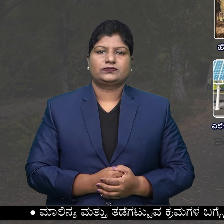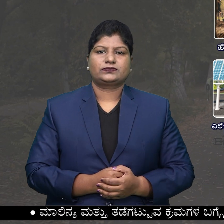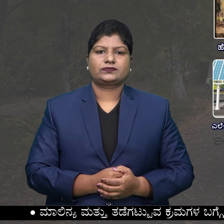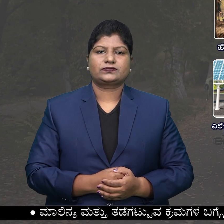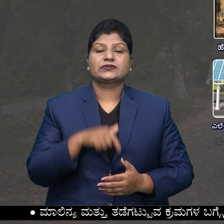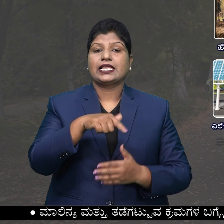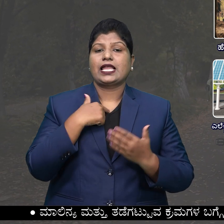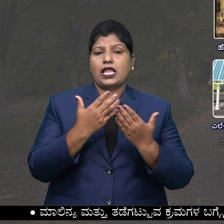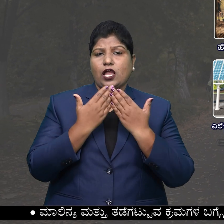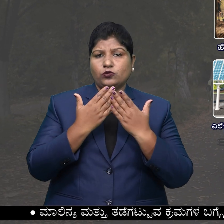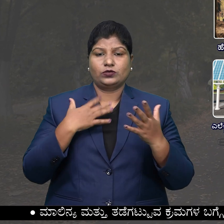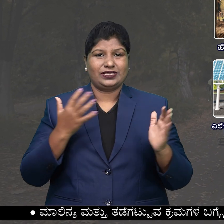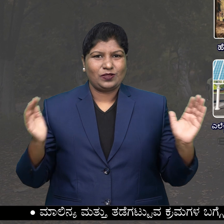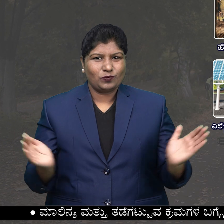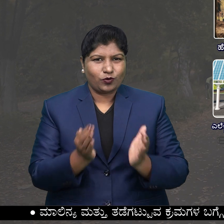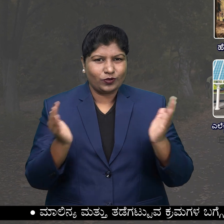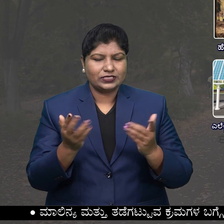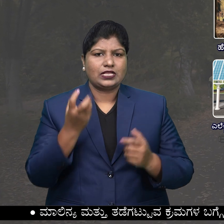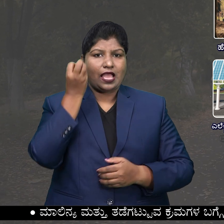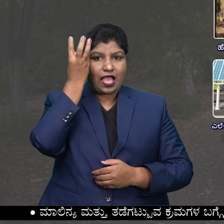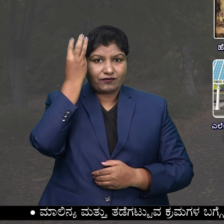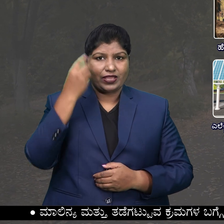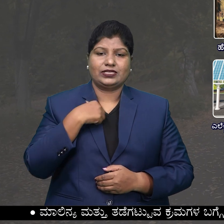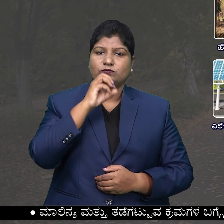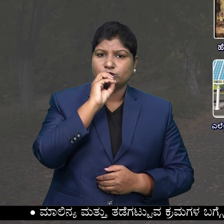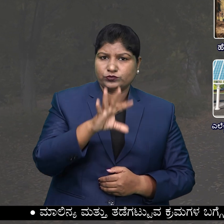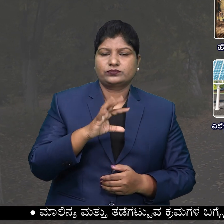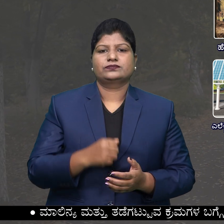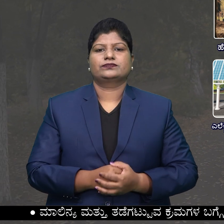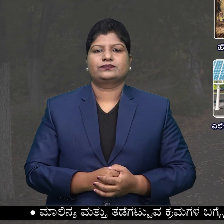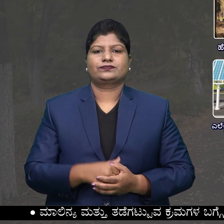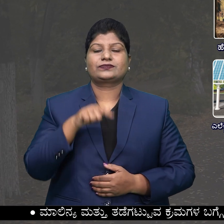ಮಾಲಿನ್ಯ ಮತ್ತು ತಡೆಗಟ್ಟುವ ಕ್ರಮಗಳ ಬಗ್ಗೆ ಜಾಗೃತಿ ಮೂಡಿಸಲು ಸಾರ್ವಜನಿಕರಿಗೆ ಶಿಕ್ಷಣ ನೀಡುವುದು.